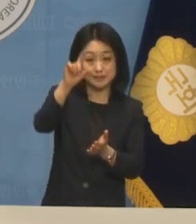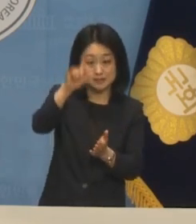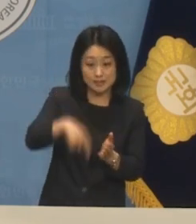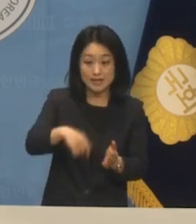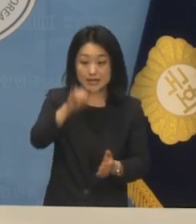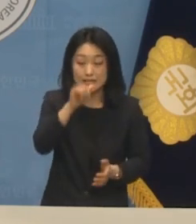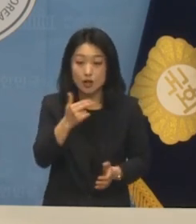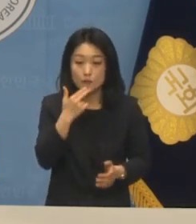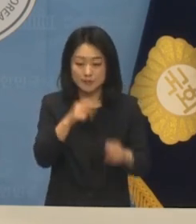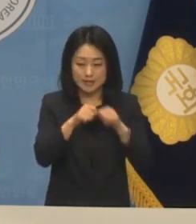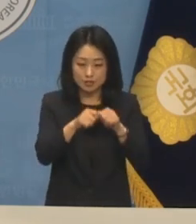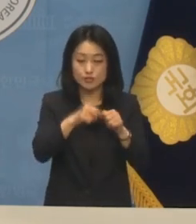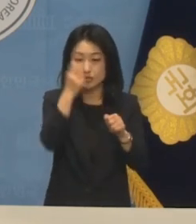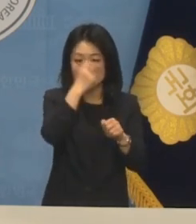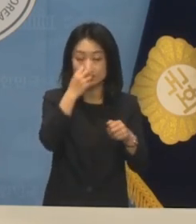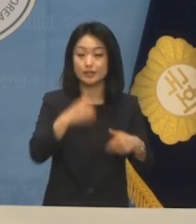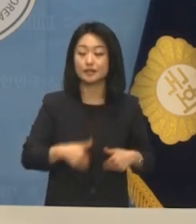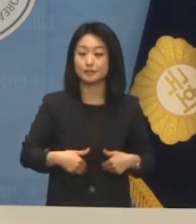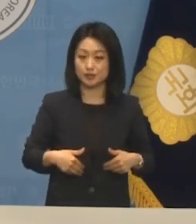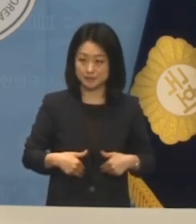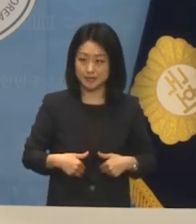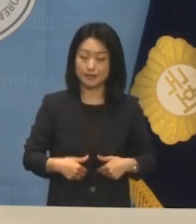면밀히 조사해야 할 것입니다.